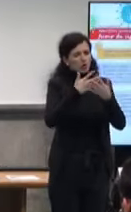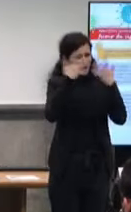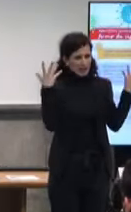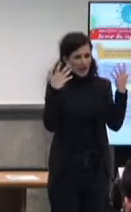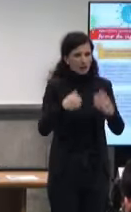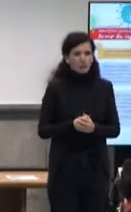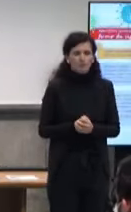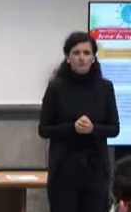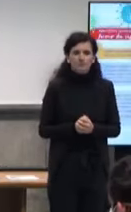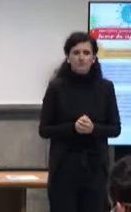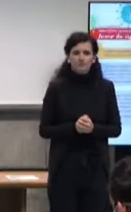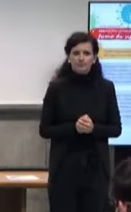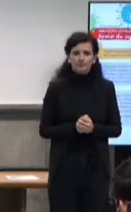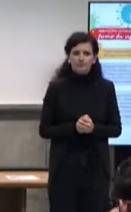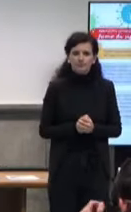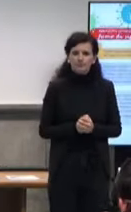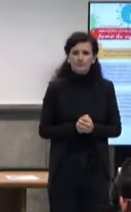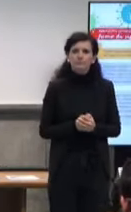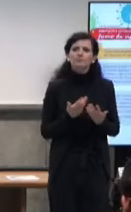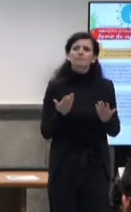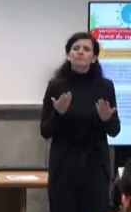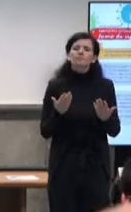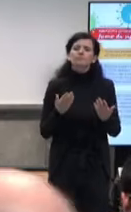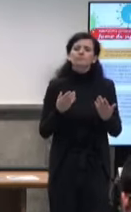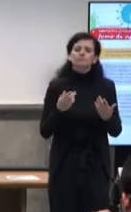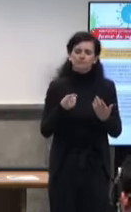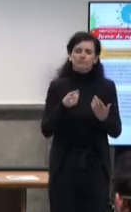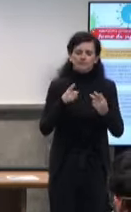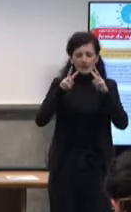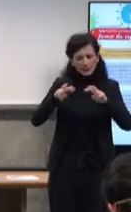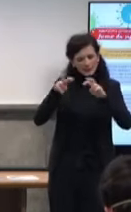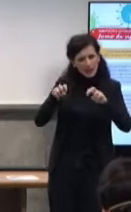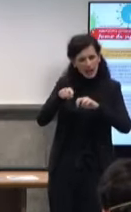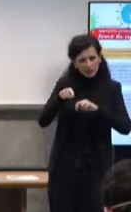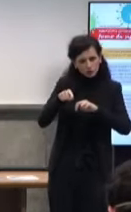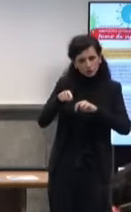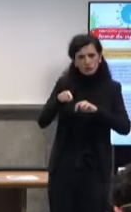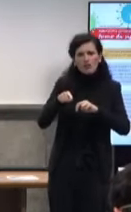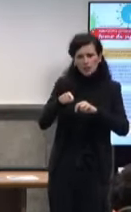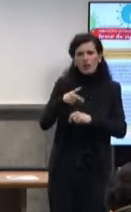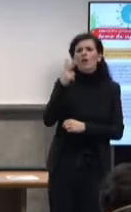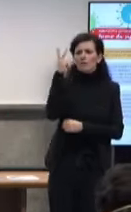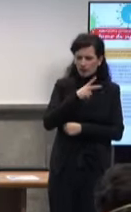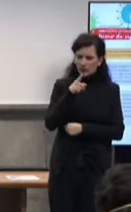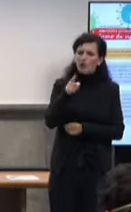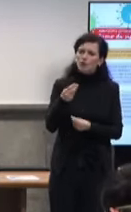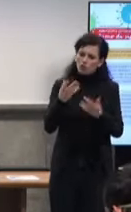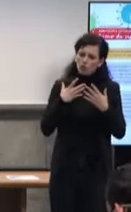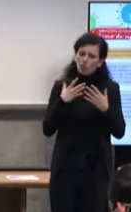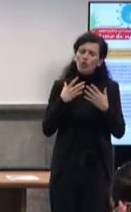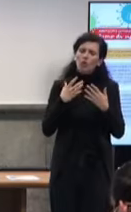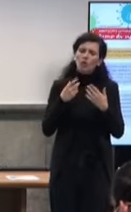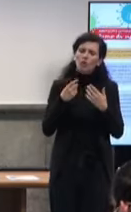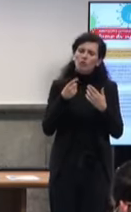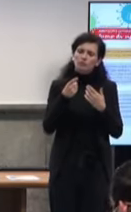parto dall'indagine che abbiamo presentato è vero lay up ha risposto un campione limitato stiamo raccogliendo